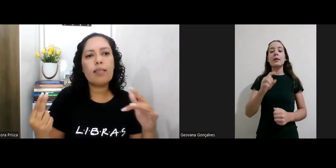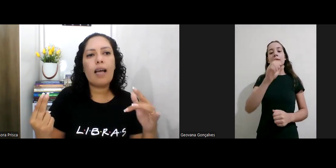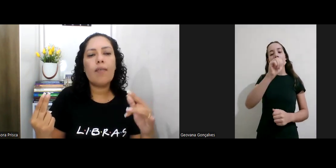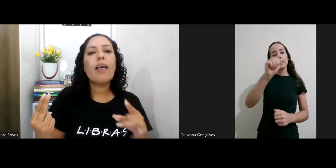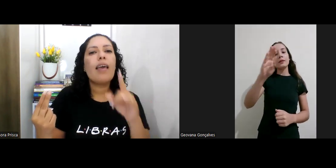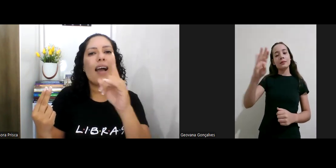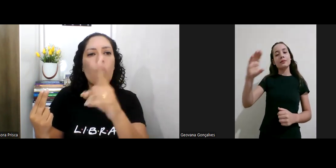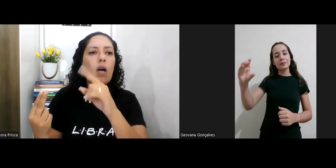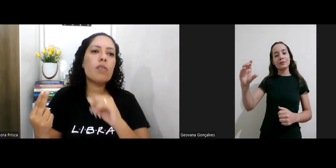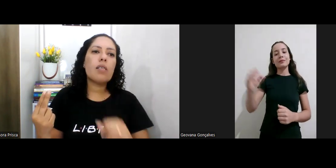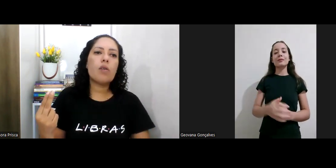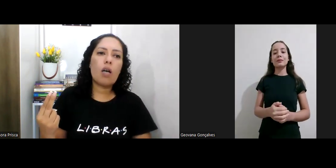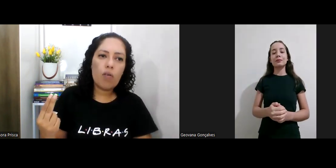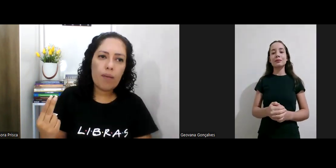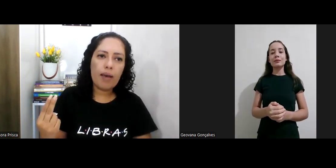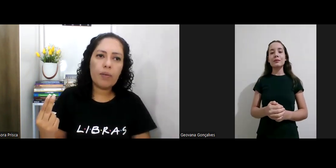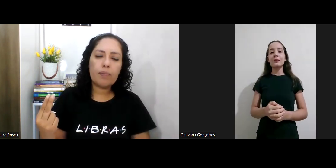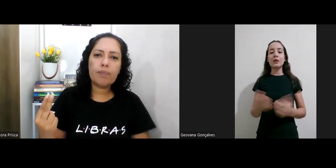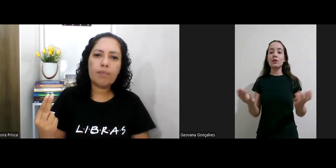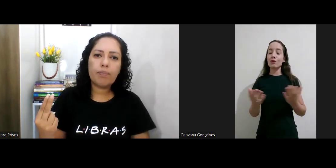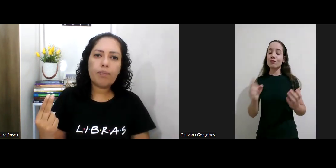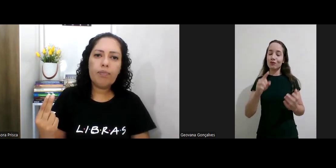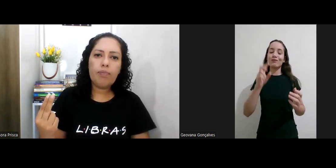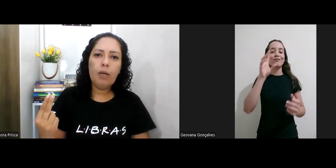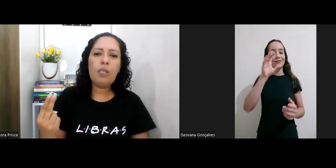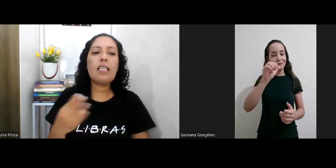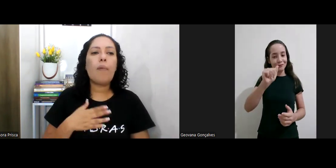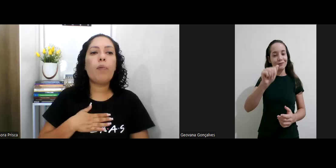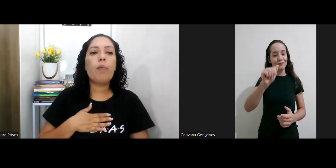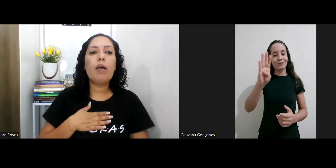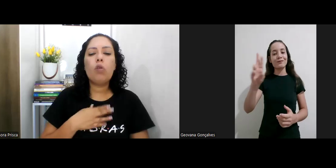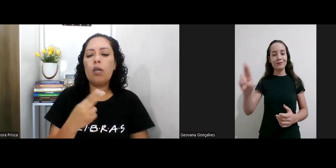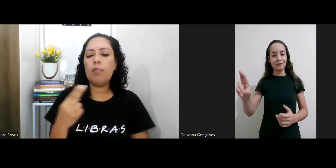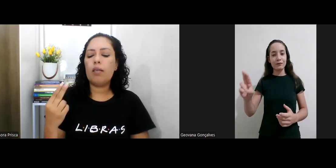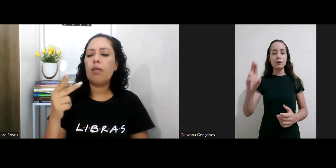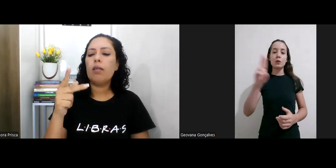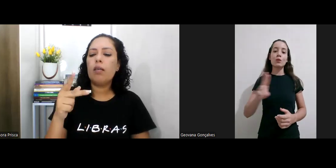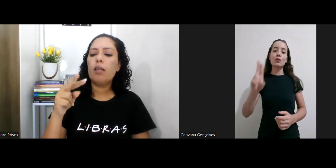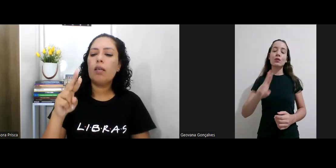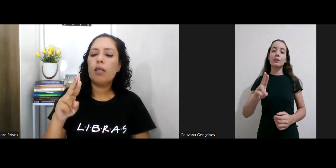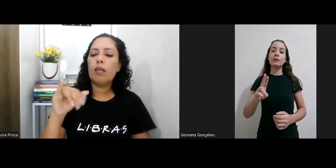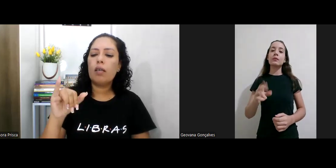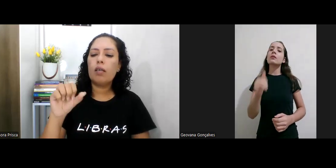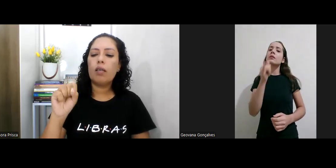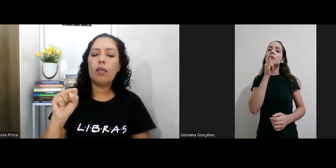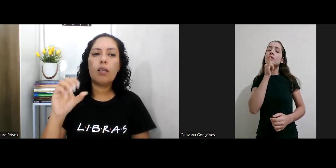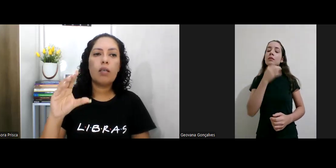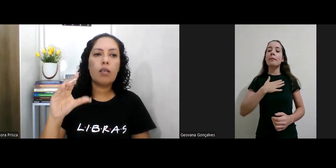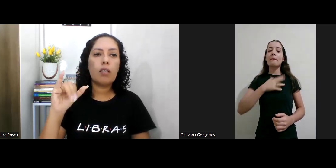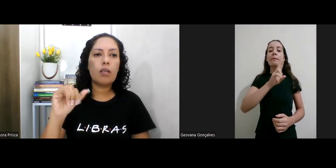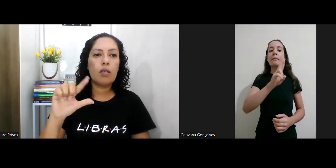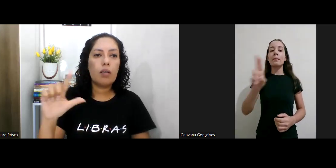ato de soletrar. Agora você vai usar o alfabeto. Por exemplo, meu nome,